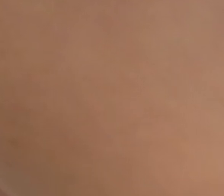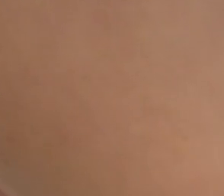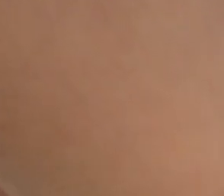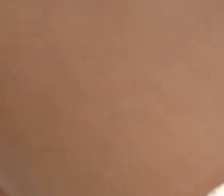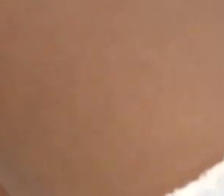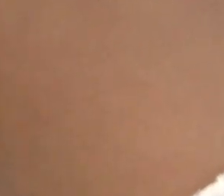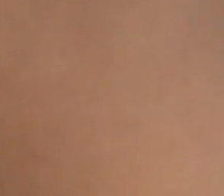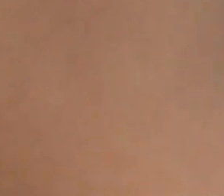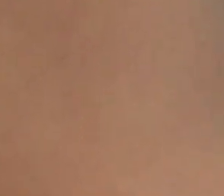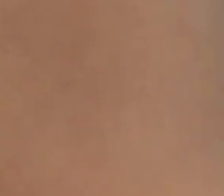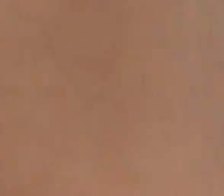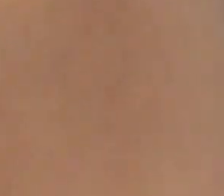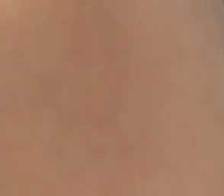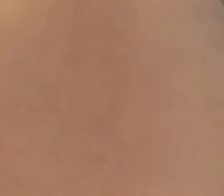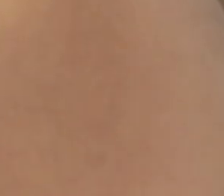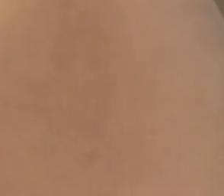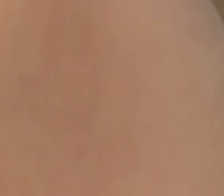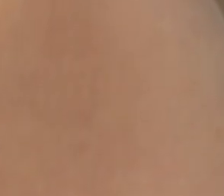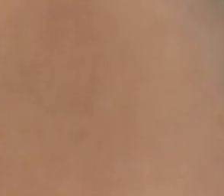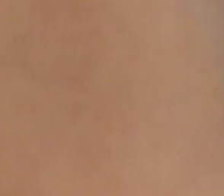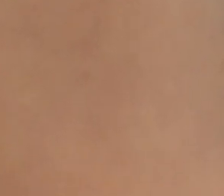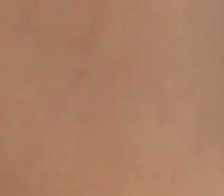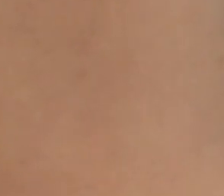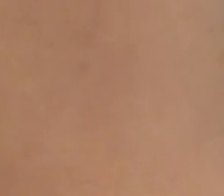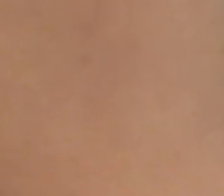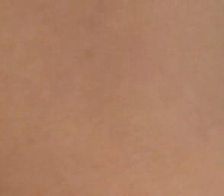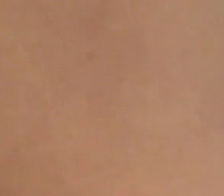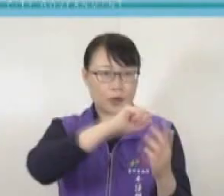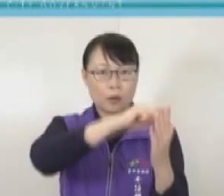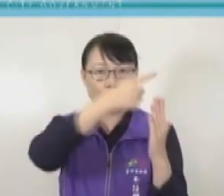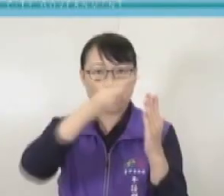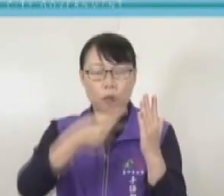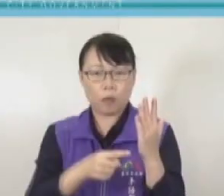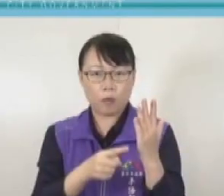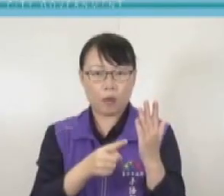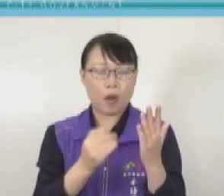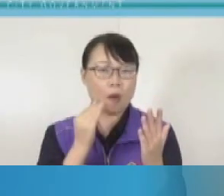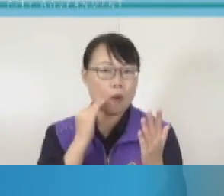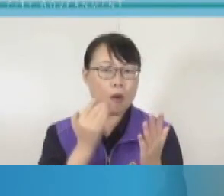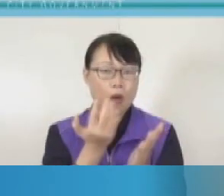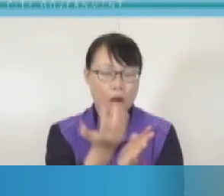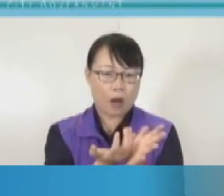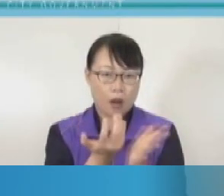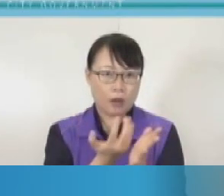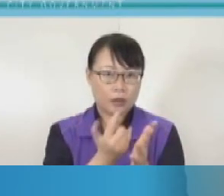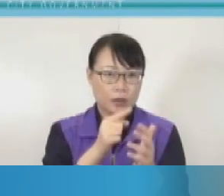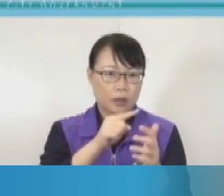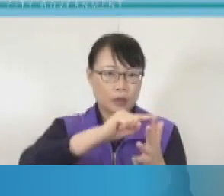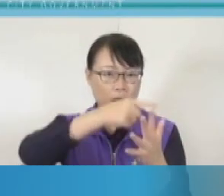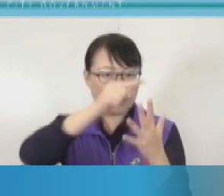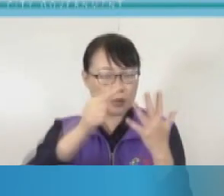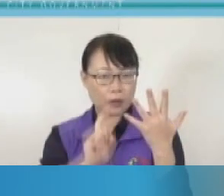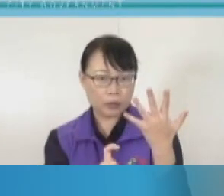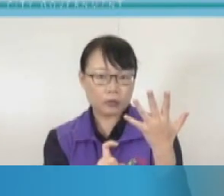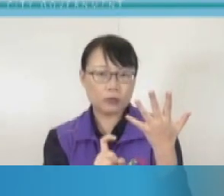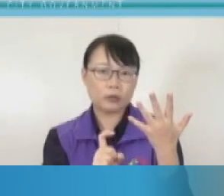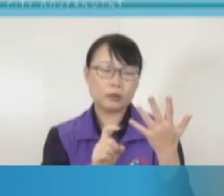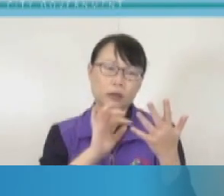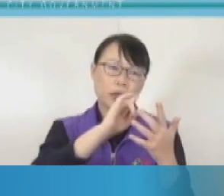放18岁以上民众上网预约施打残剂。 那在施打的前一日，我们一样会根据这个排序，乱数